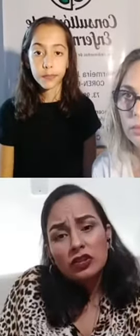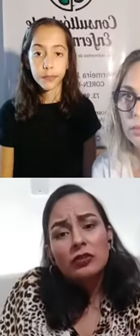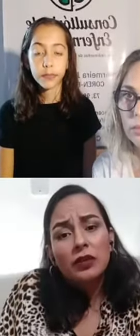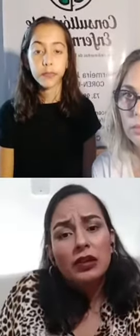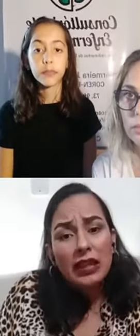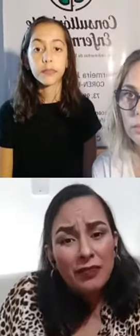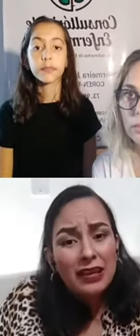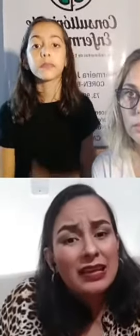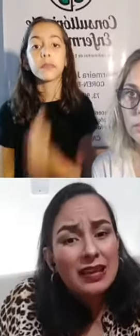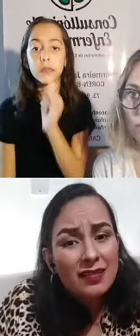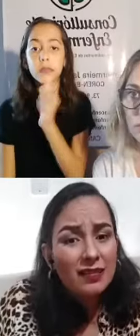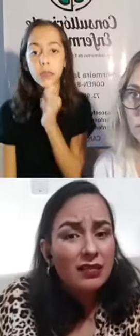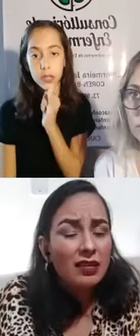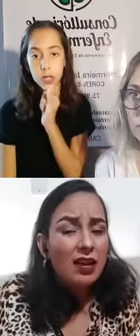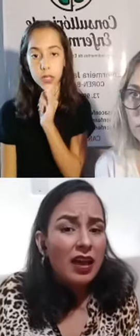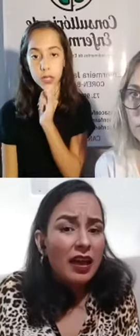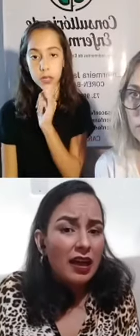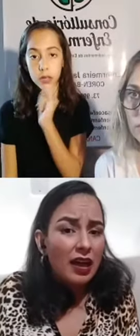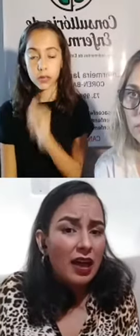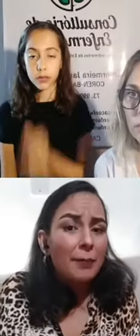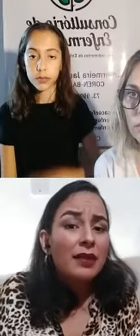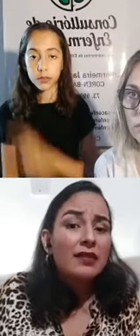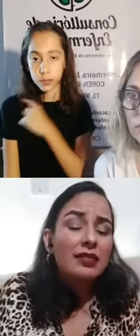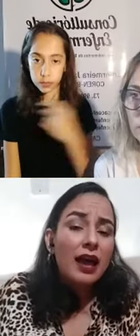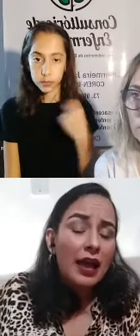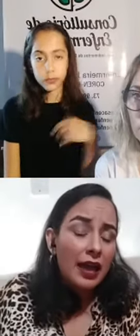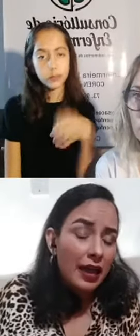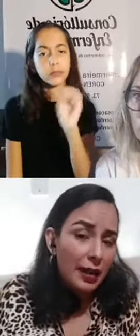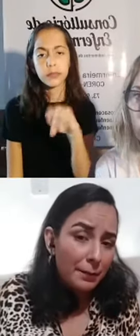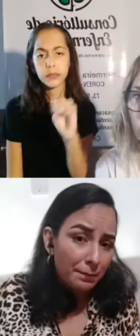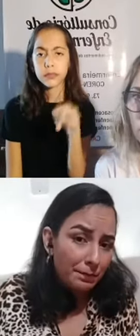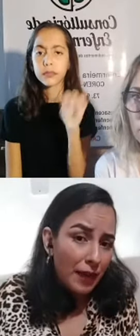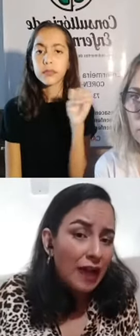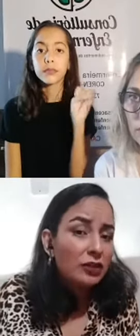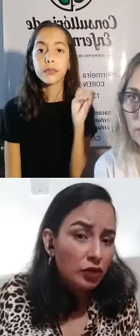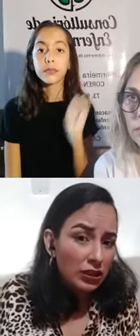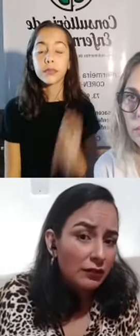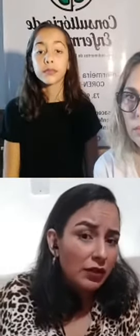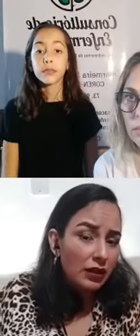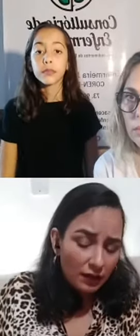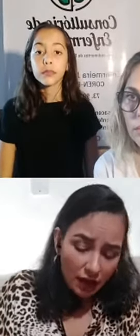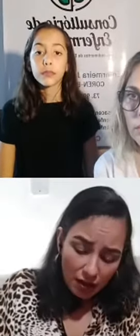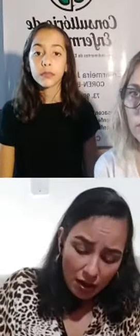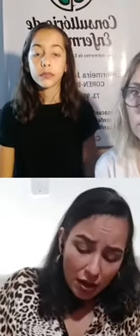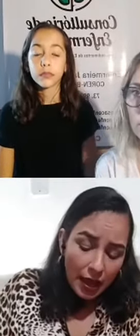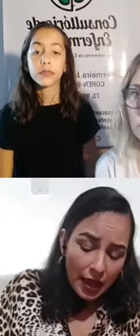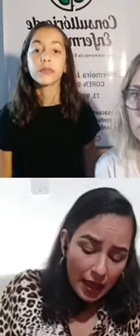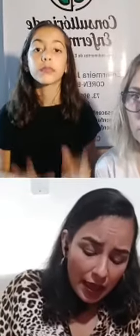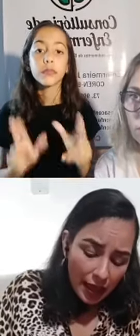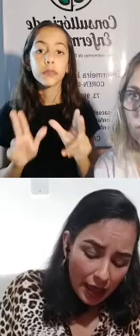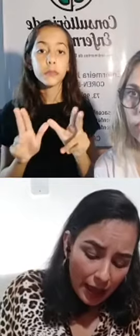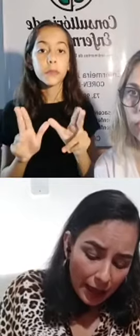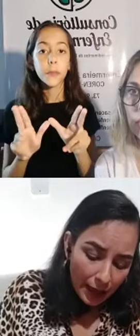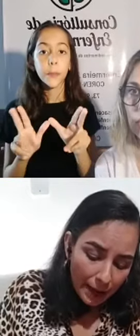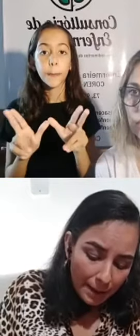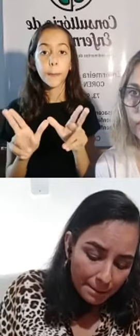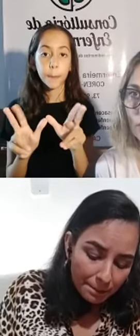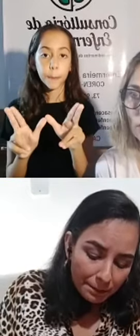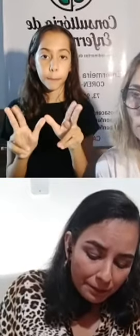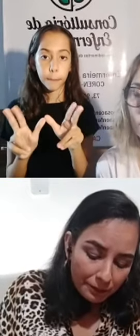a gente deveria, sim, apresentar... a nível de Canavieiras, né?